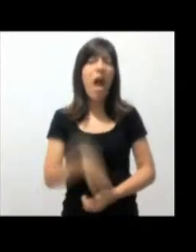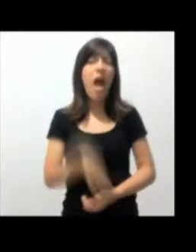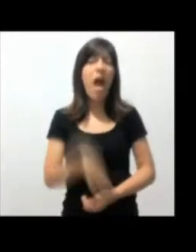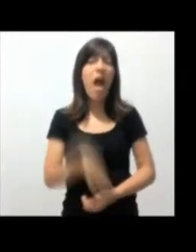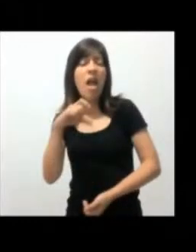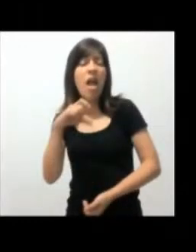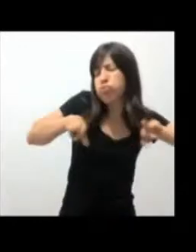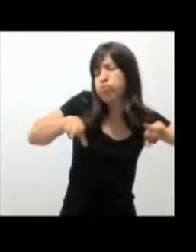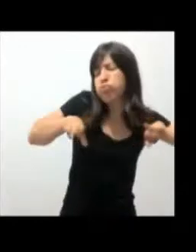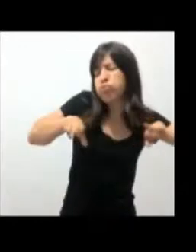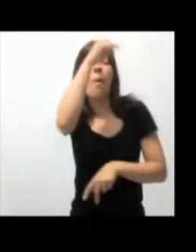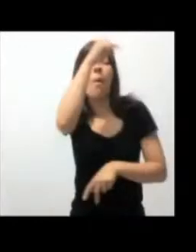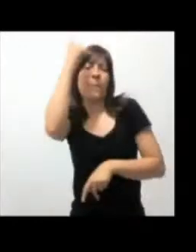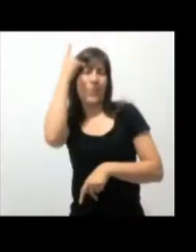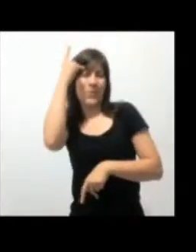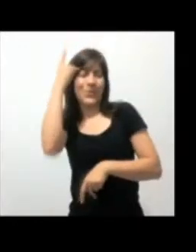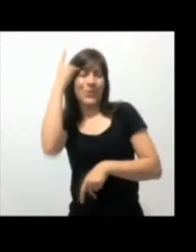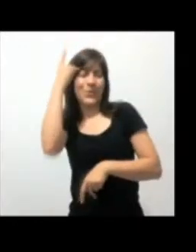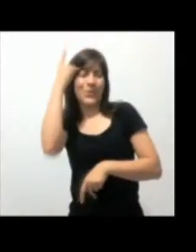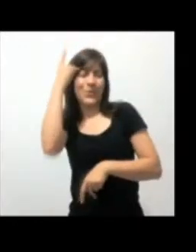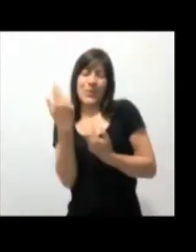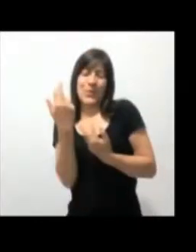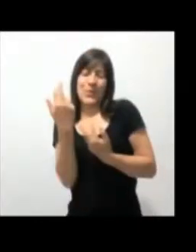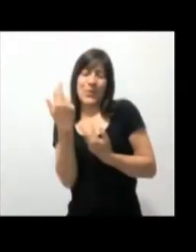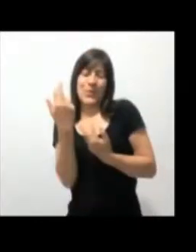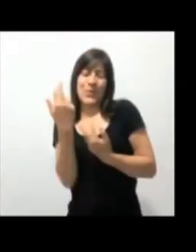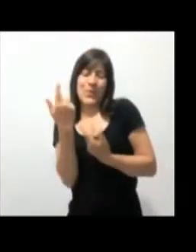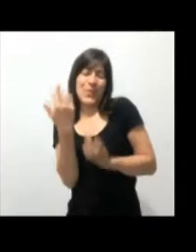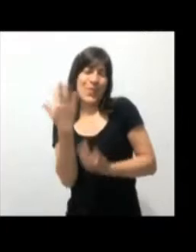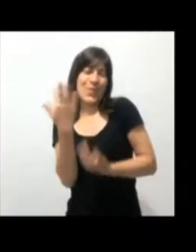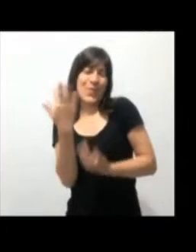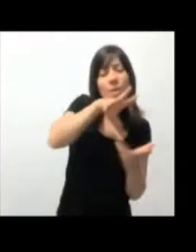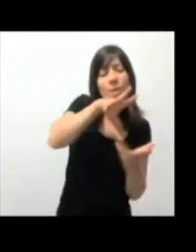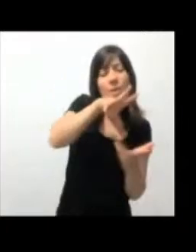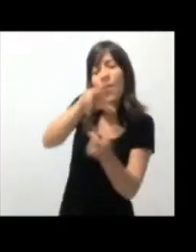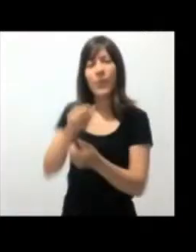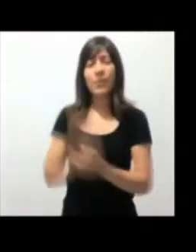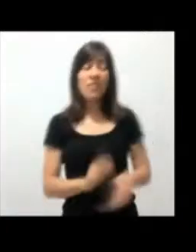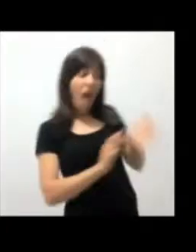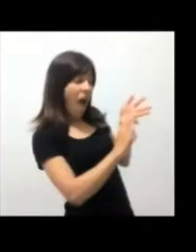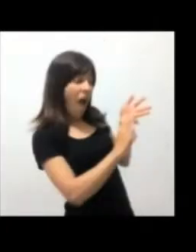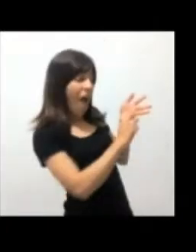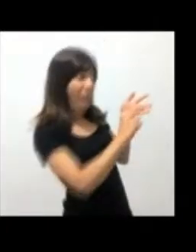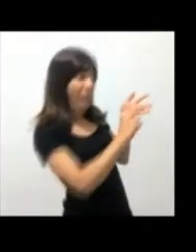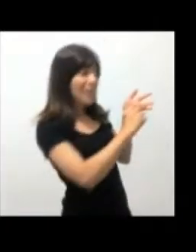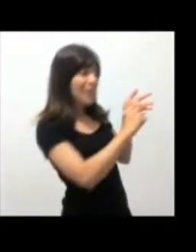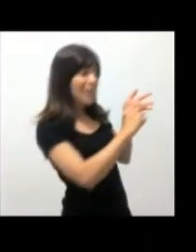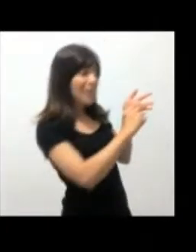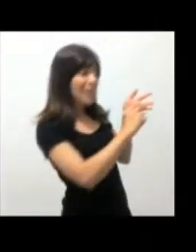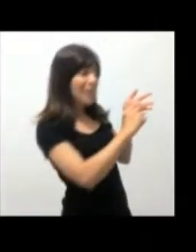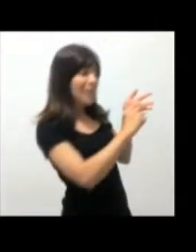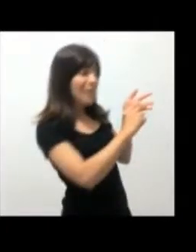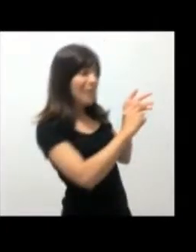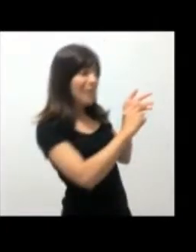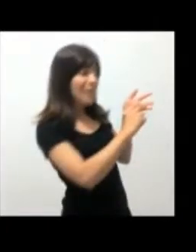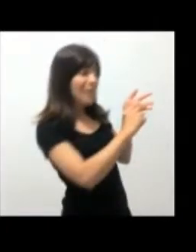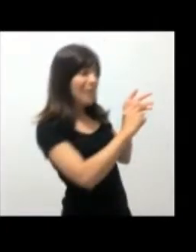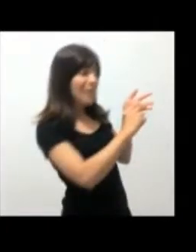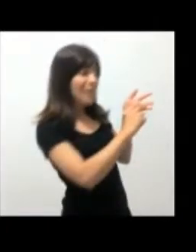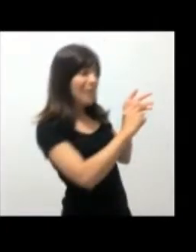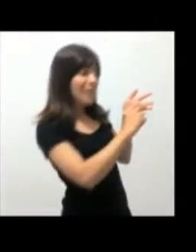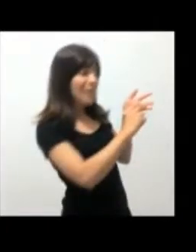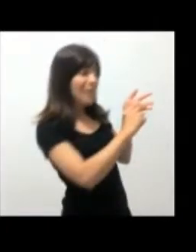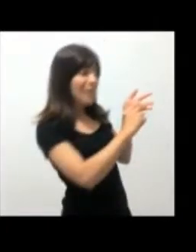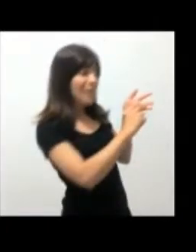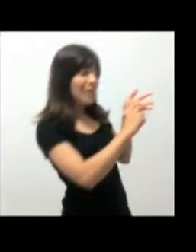escada ainda continua sendo a única opção. Por quê? Tem tantos restaurantes que não tem cardápio